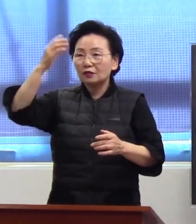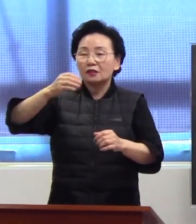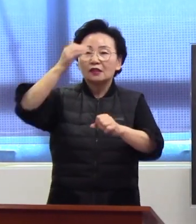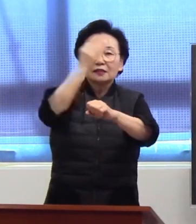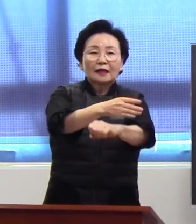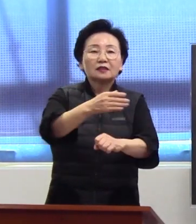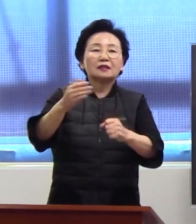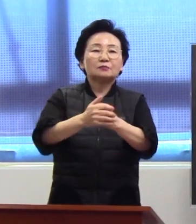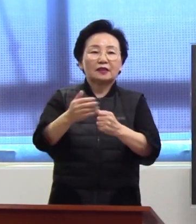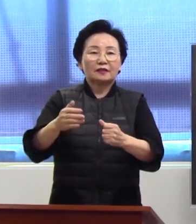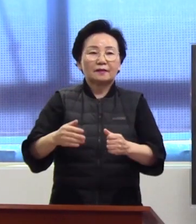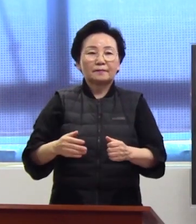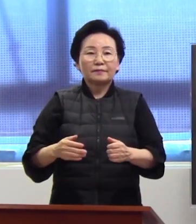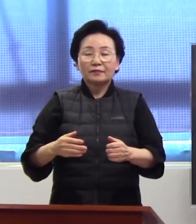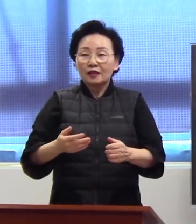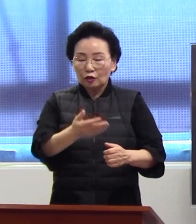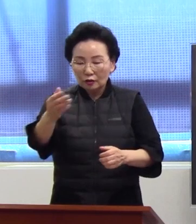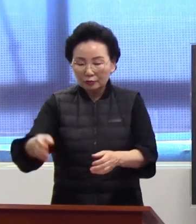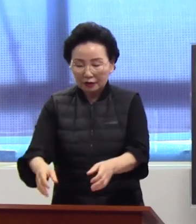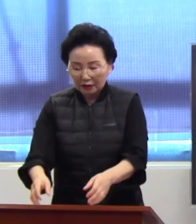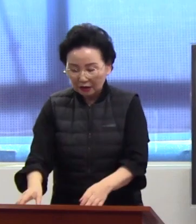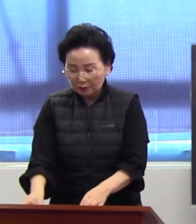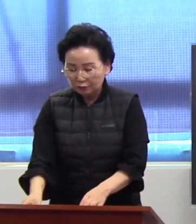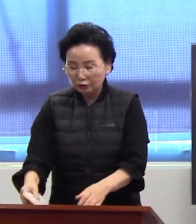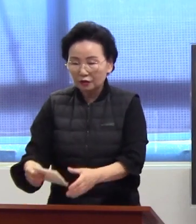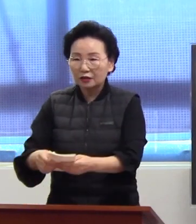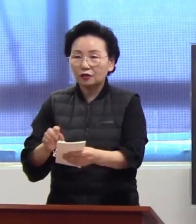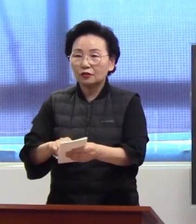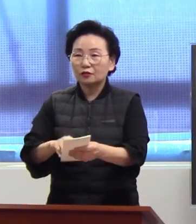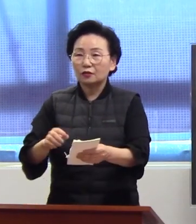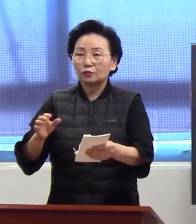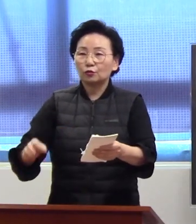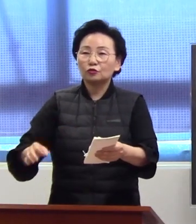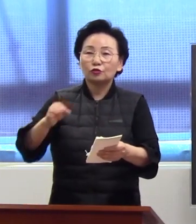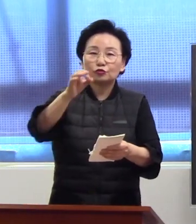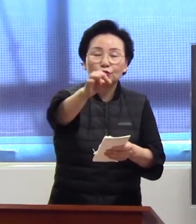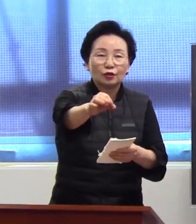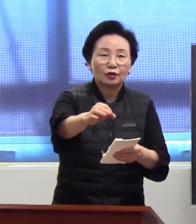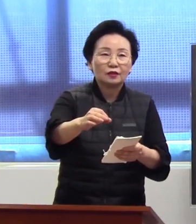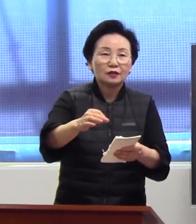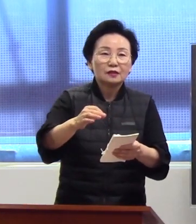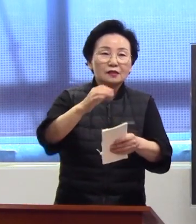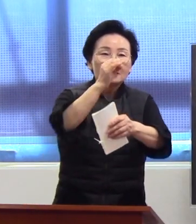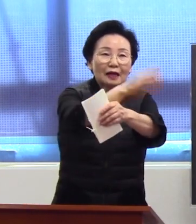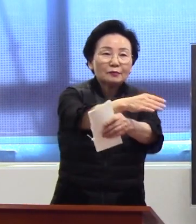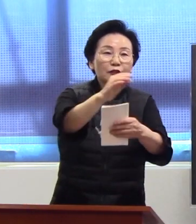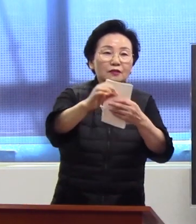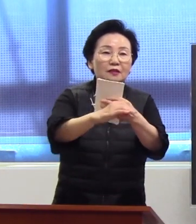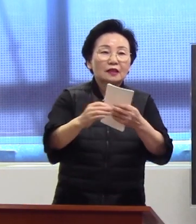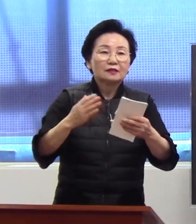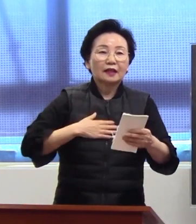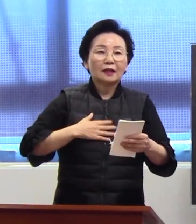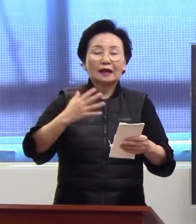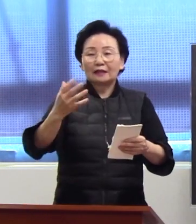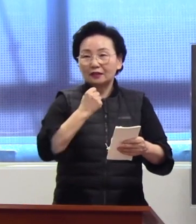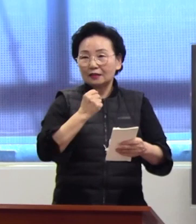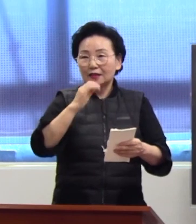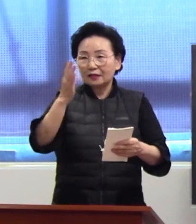영혼을 샀기 때문에. 여러분 이 물건을 이거를 돈을 주고 사면 내가 갖게